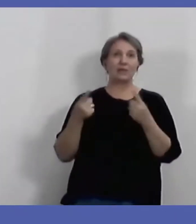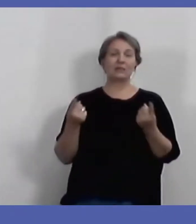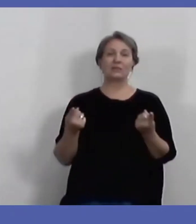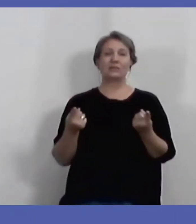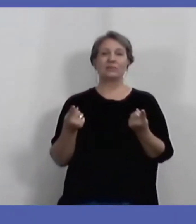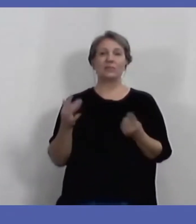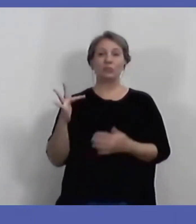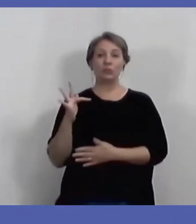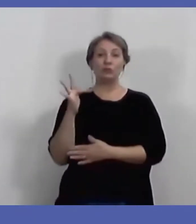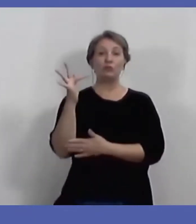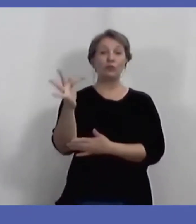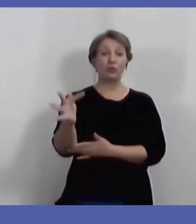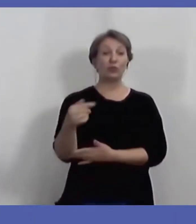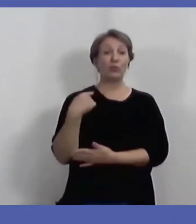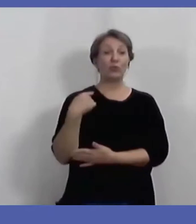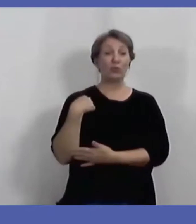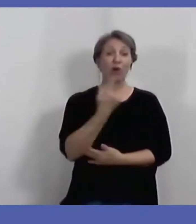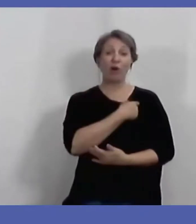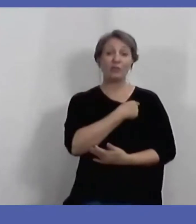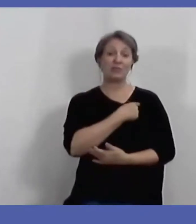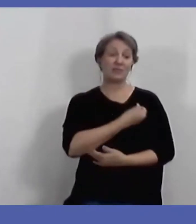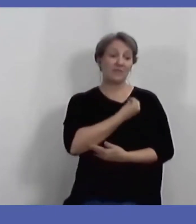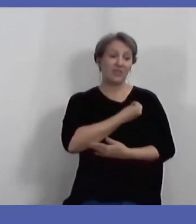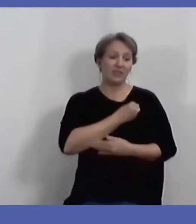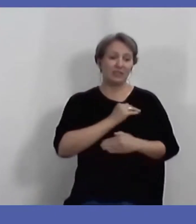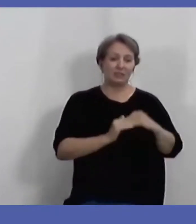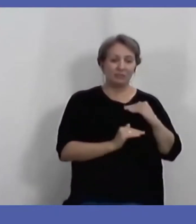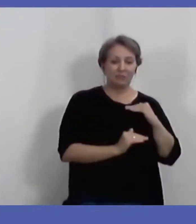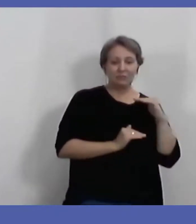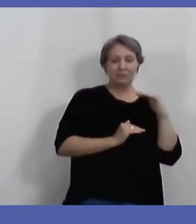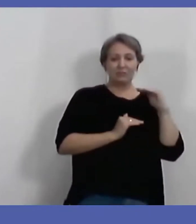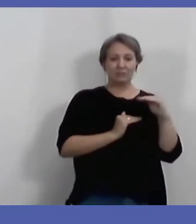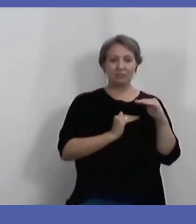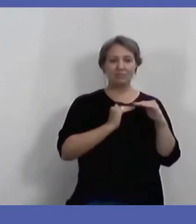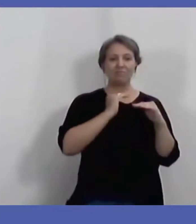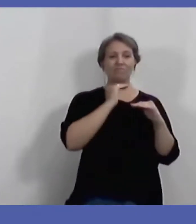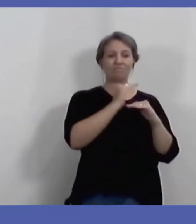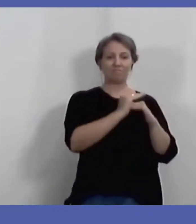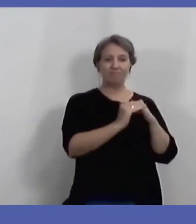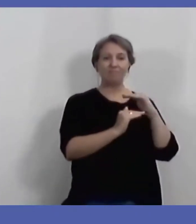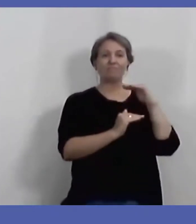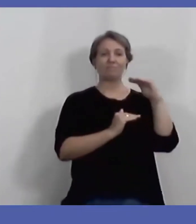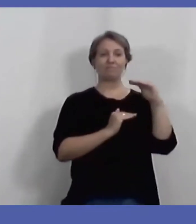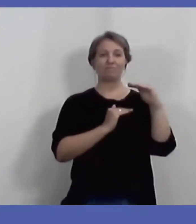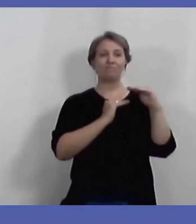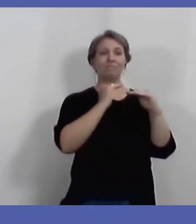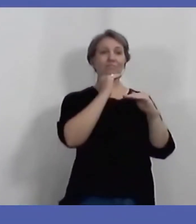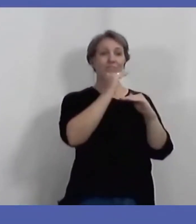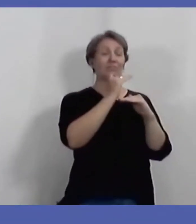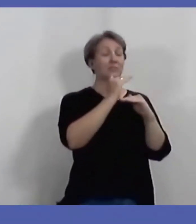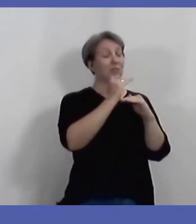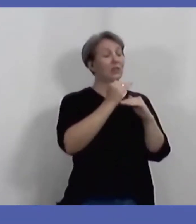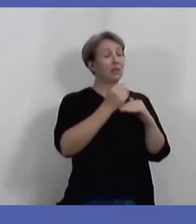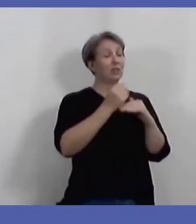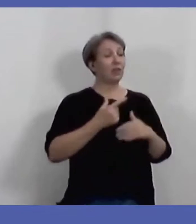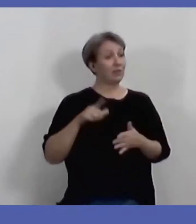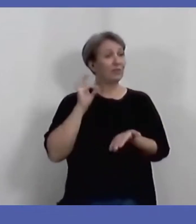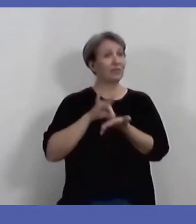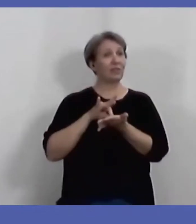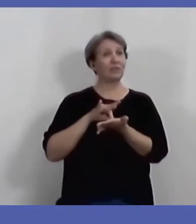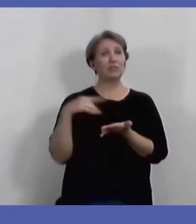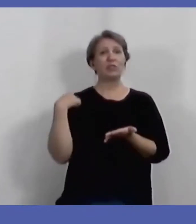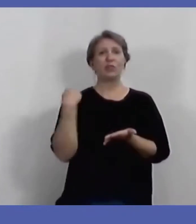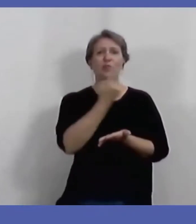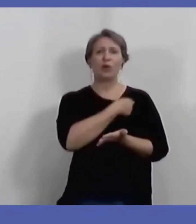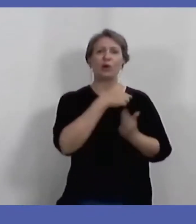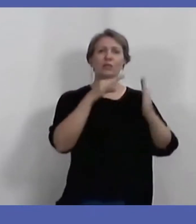nós vamos crescer em vida. Queira você ou não queira. Você está na vida da igreja, é para